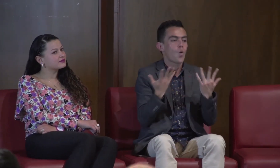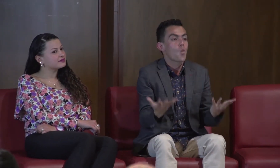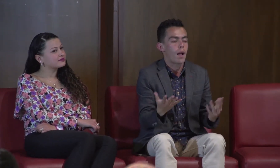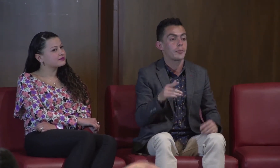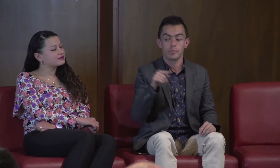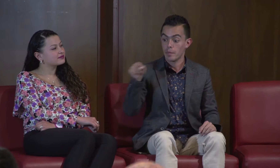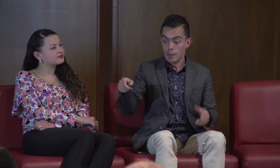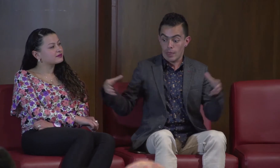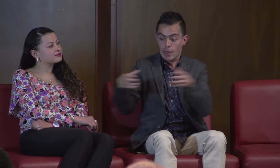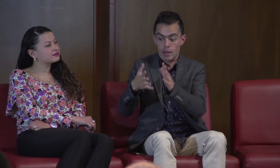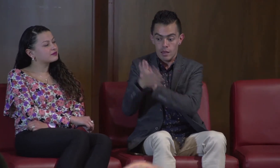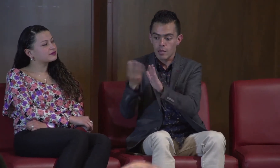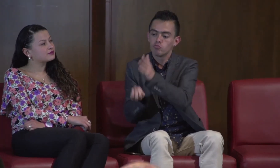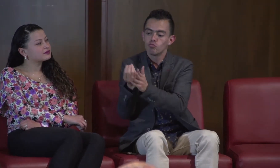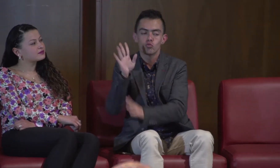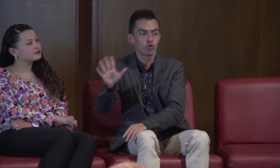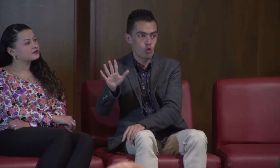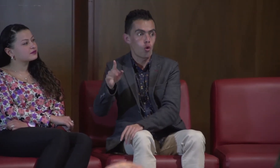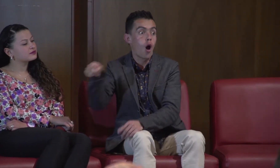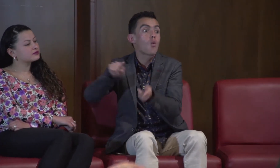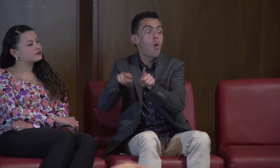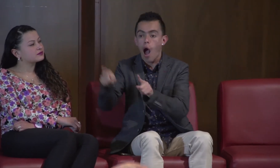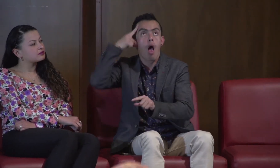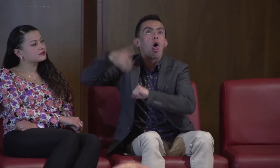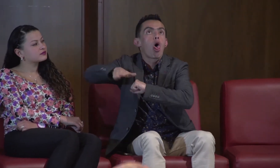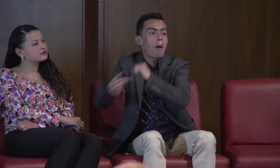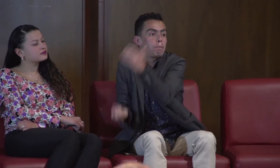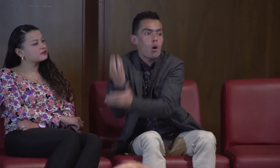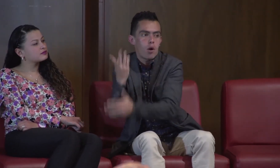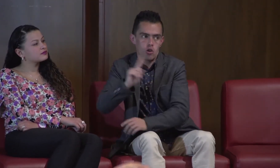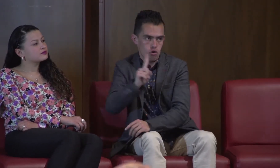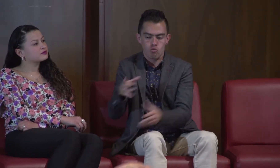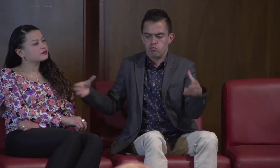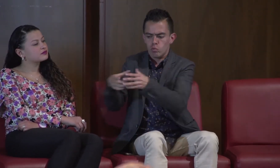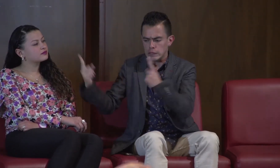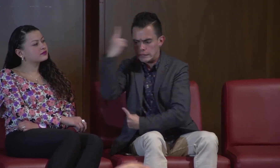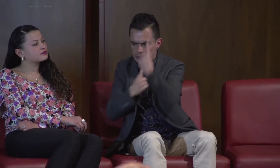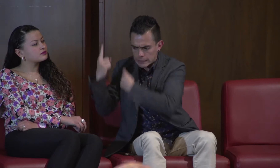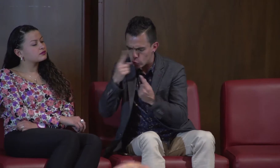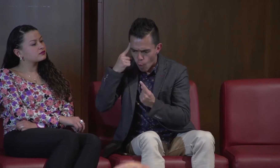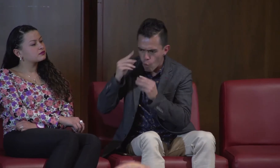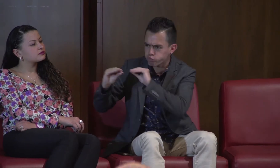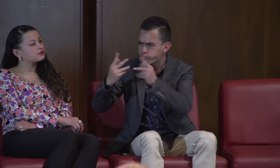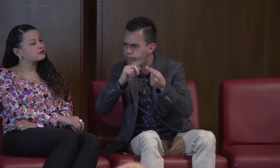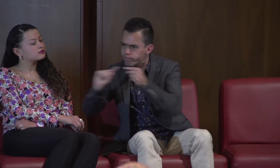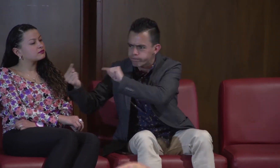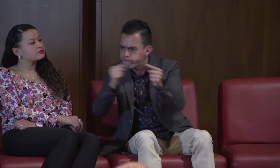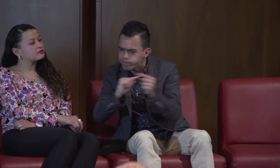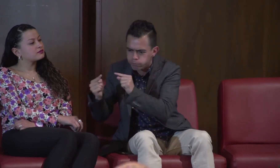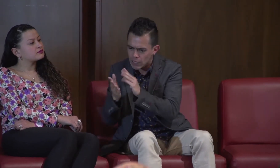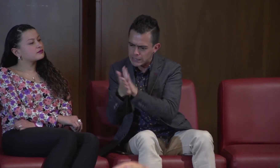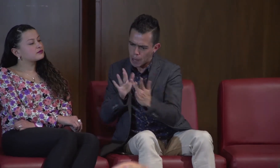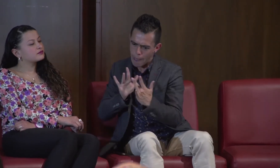alto en el camino porque nos surgían muchas inquietudes. Si bien es cierto que es utilizada por ese grupo o ese grupo de